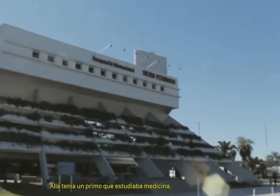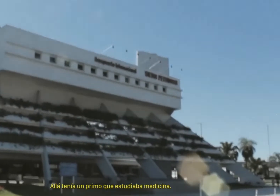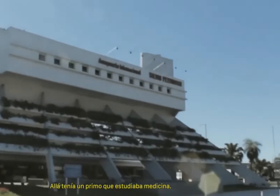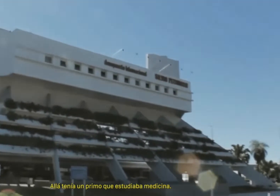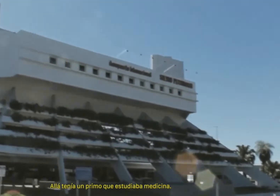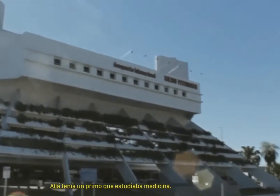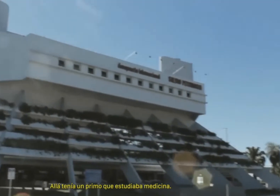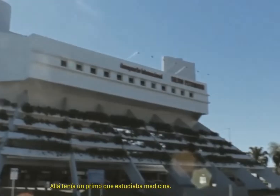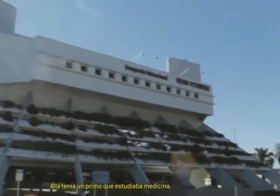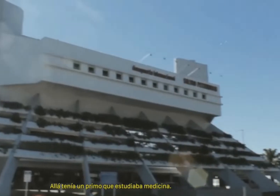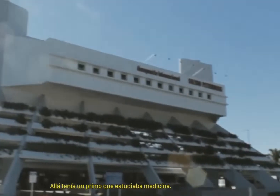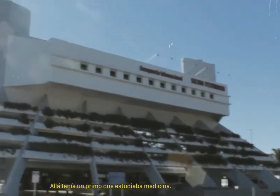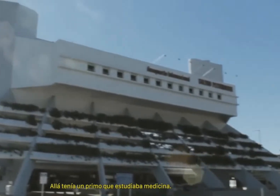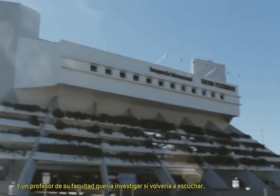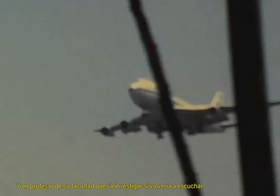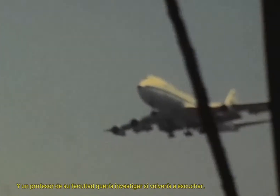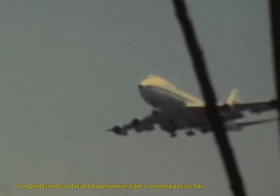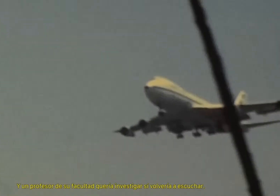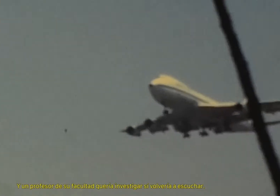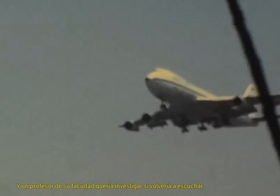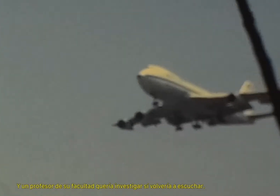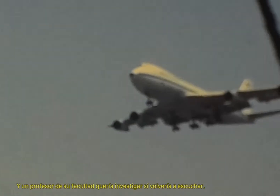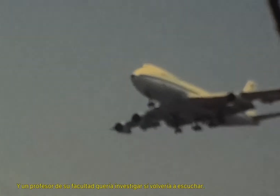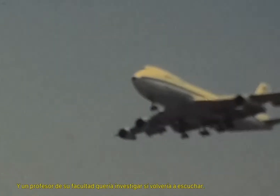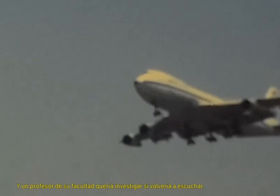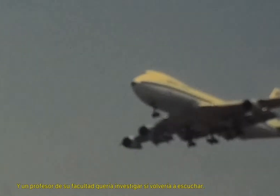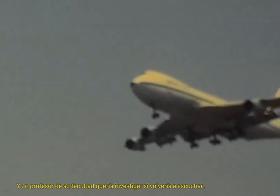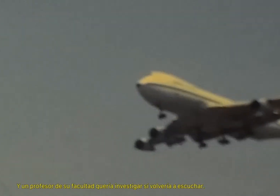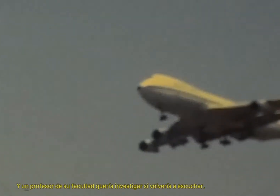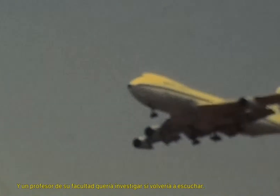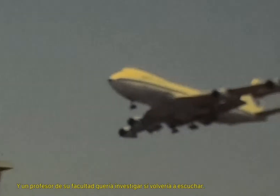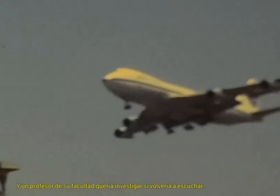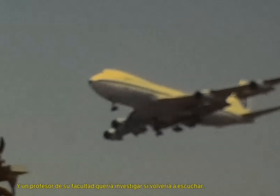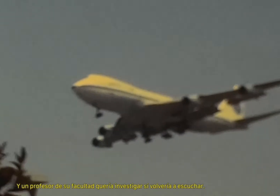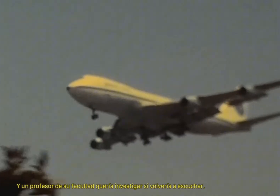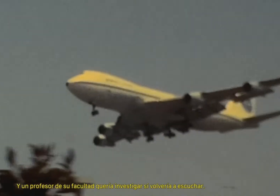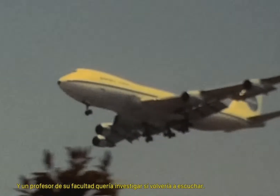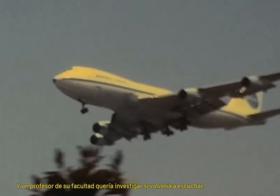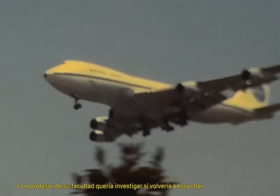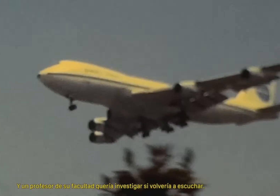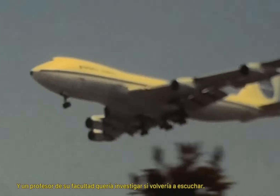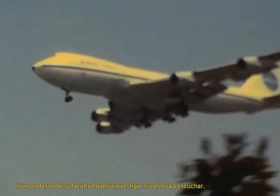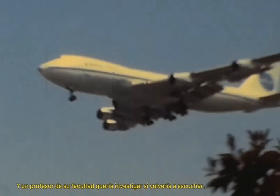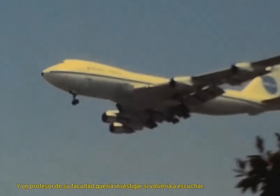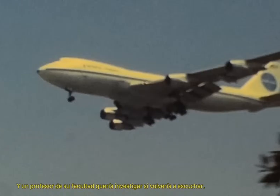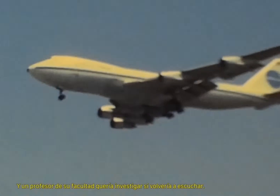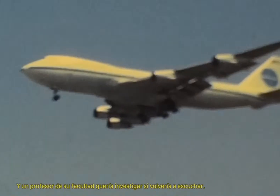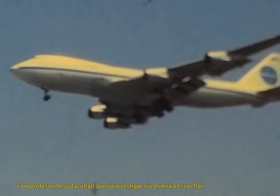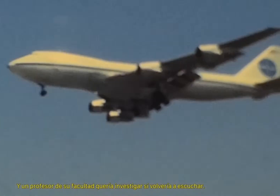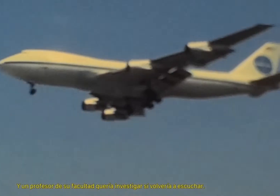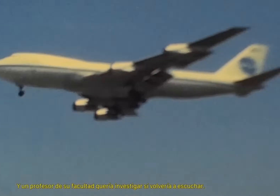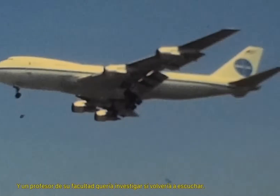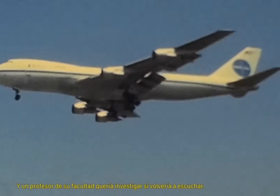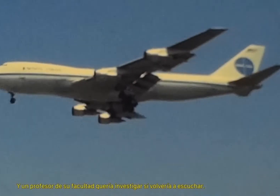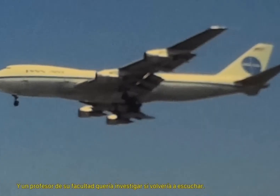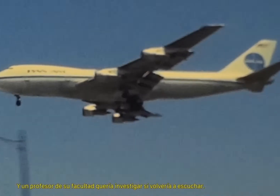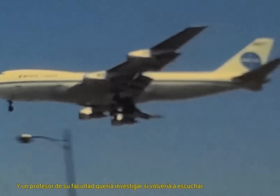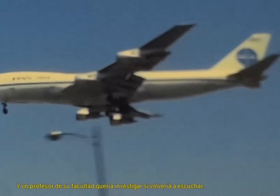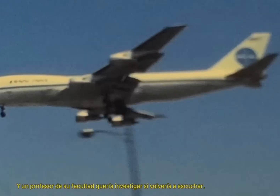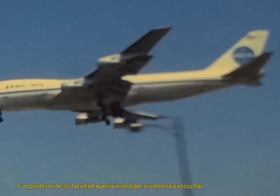estudiaba medicina y un profesor de su facultad. Quería investigar si volvería a